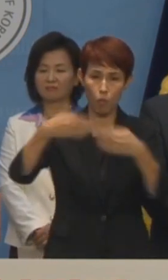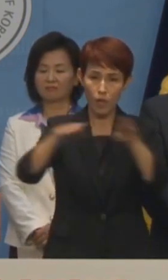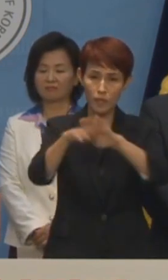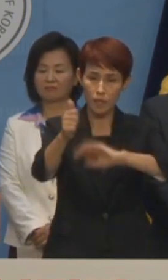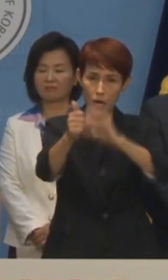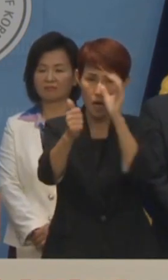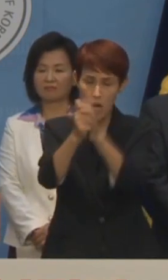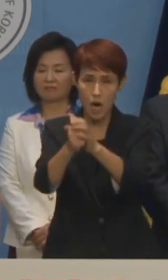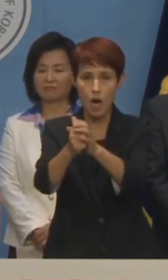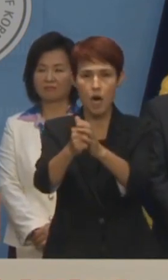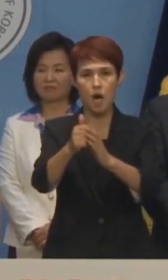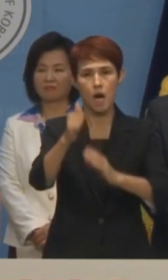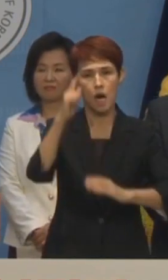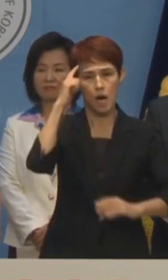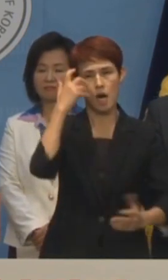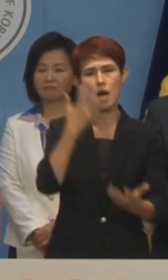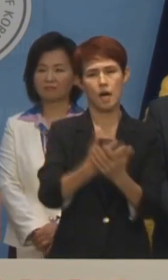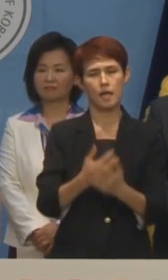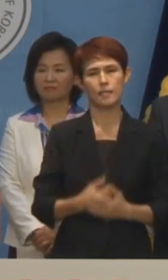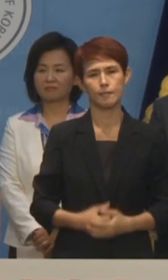독립기념관장에 임명이 됐습니다.